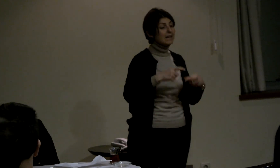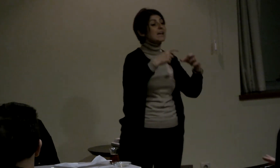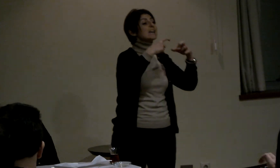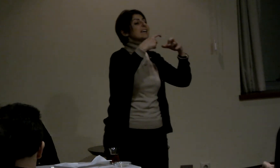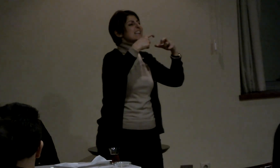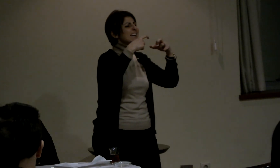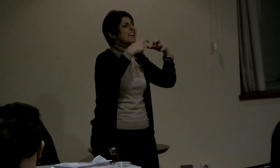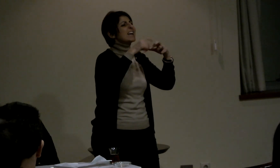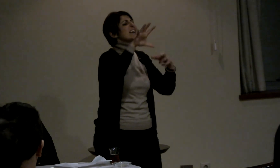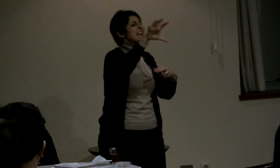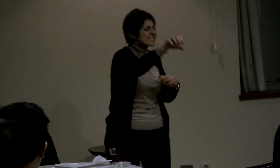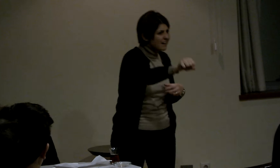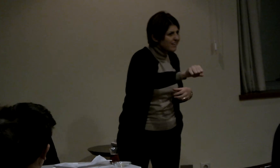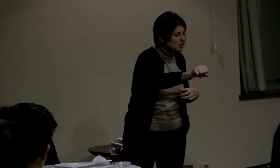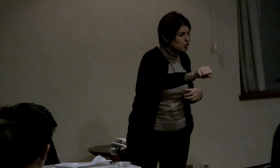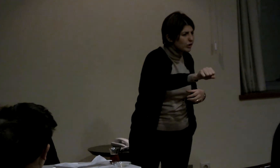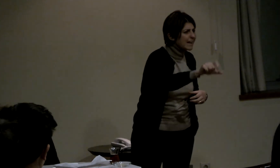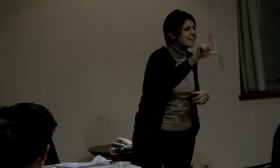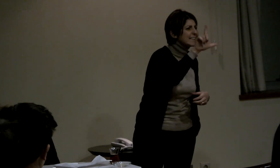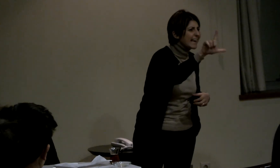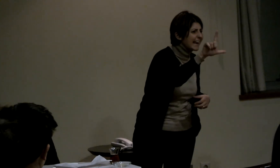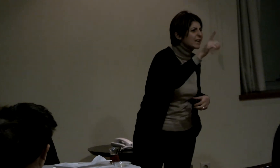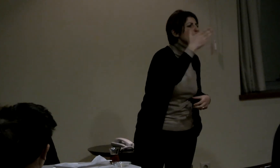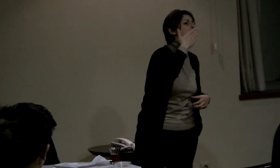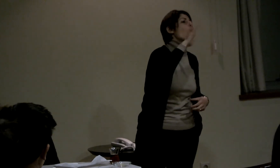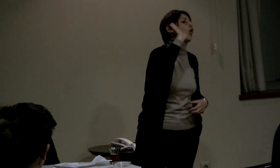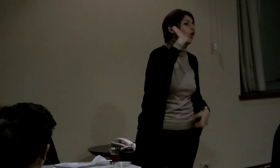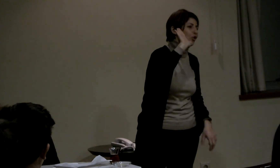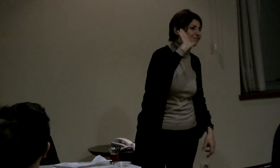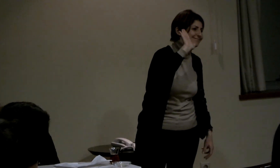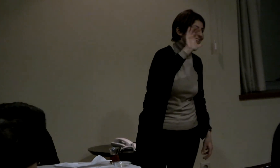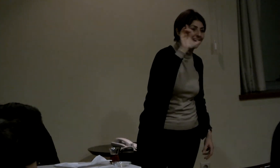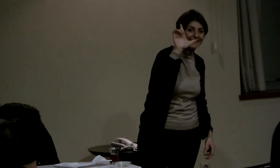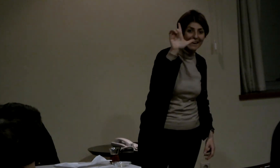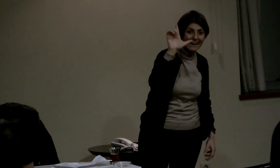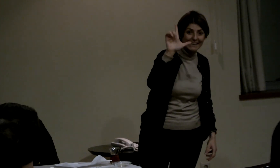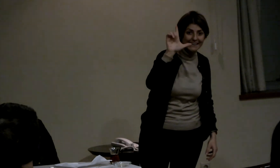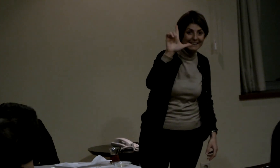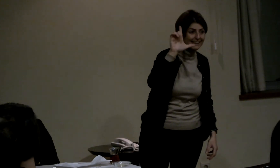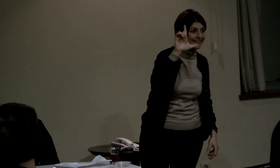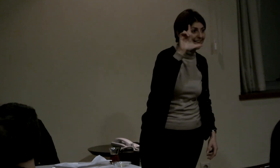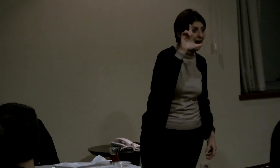Evet. Ya da rezervasyona gerek yok. Gerek. Lazım.